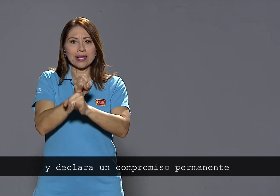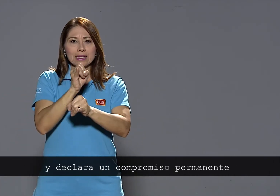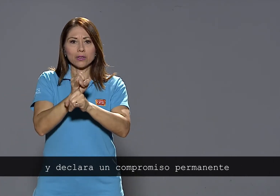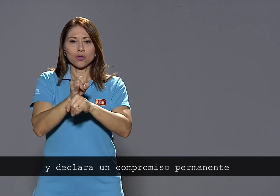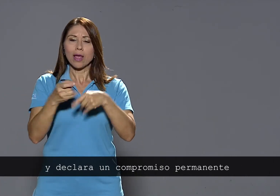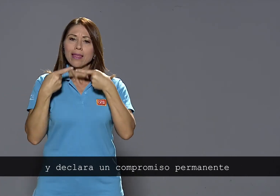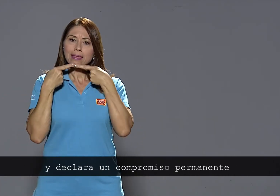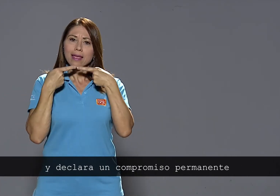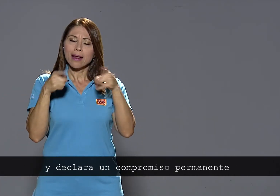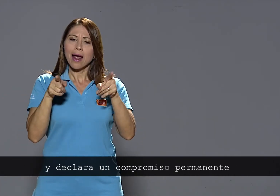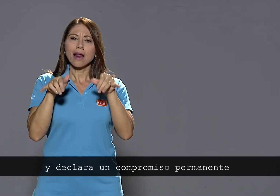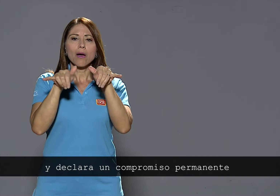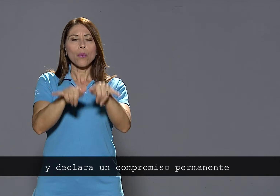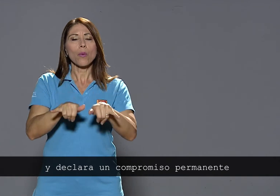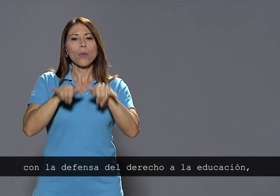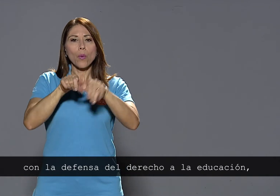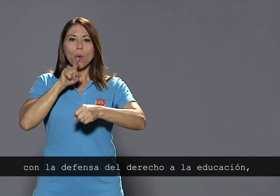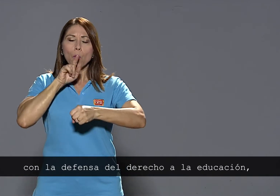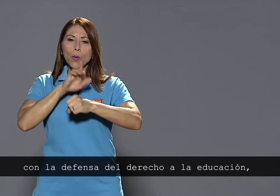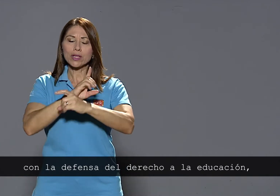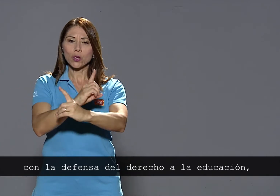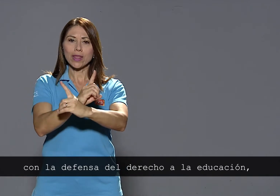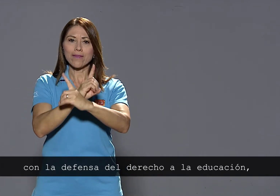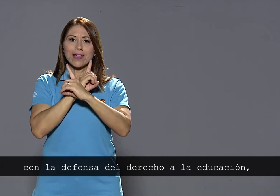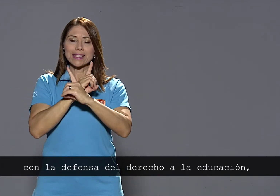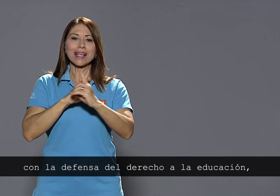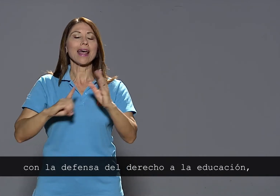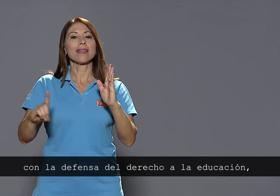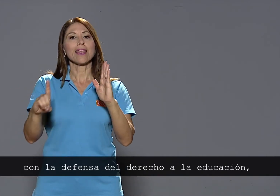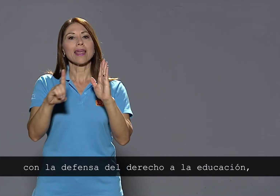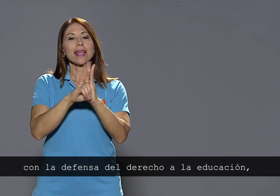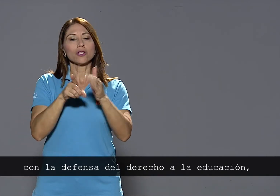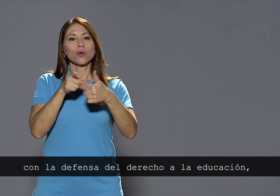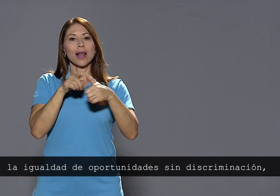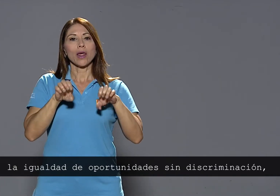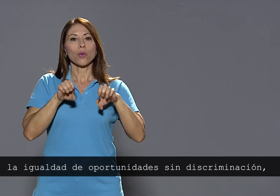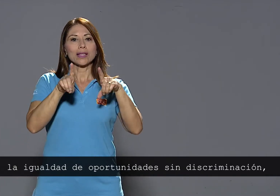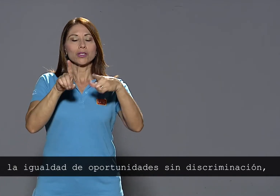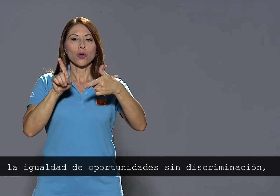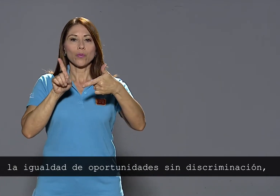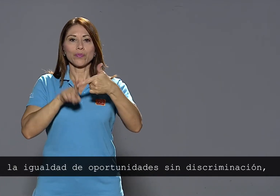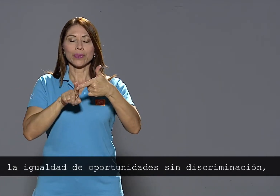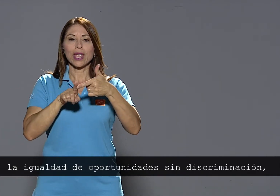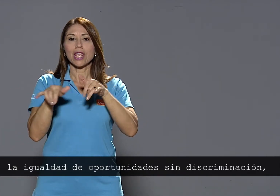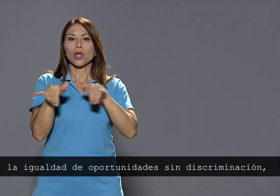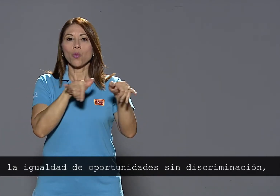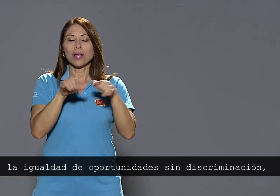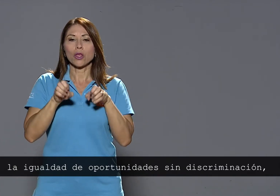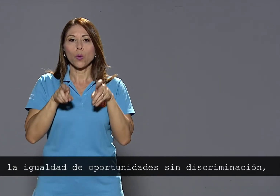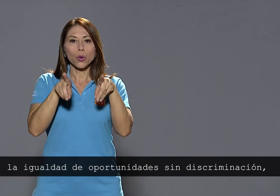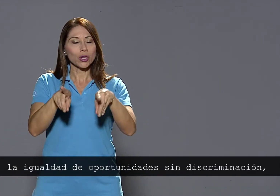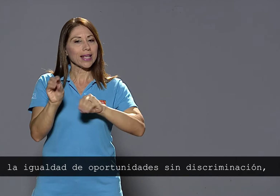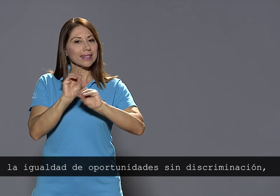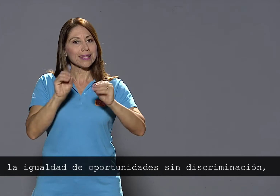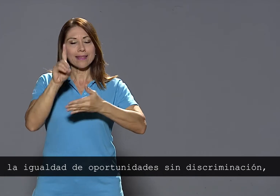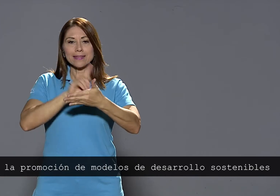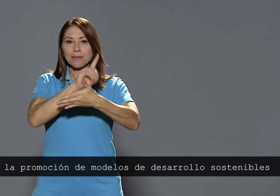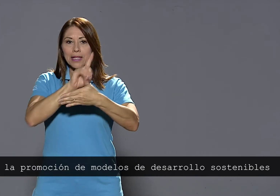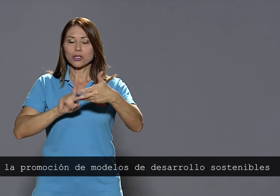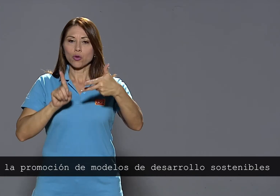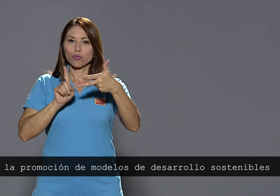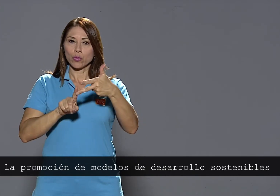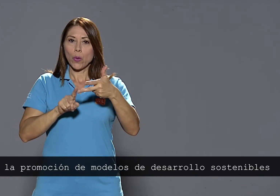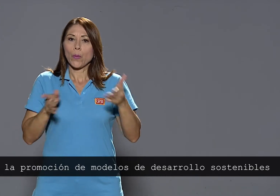y declara un compromiso permanente con la defensa del derecho a la educación, la igualdad de oportunidades sin discriminación,